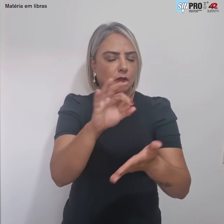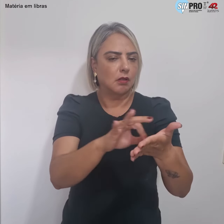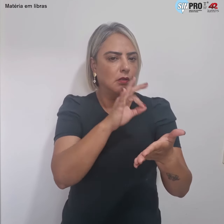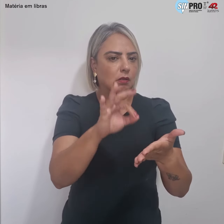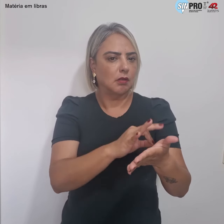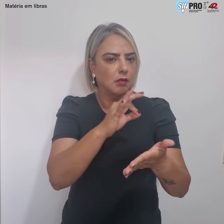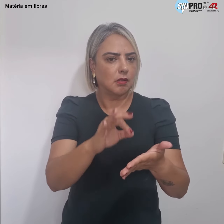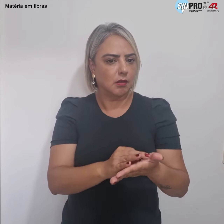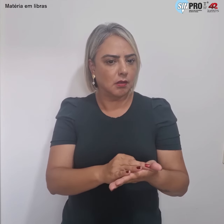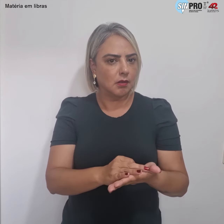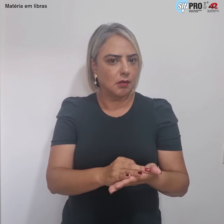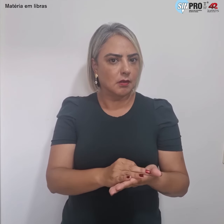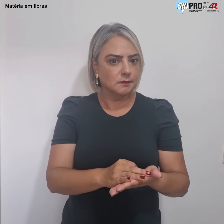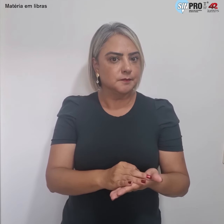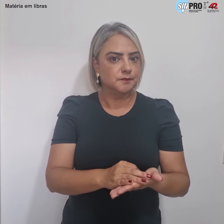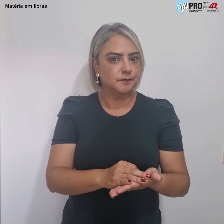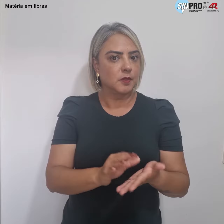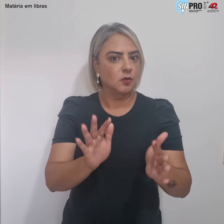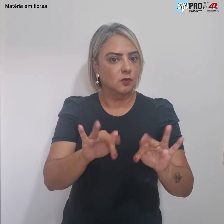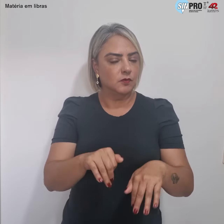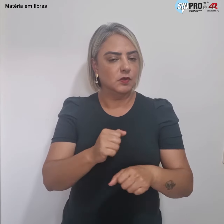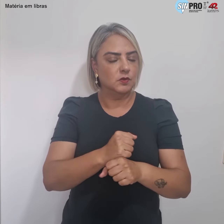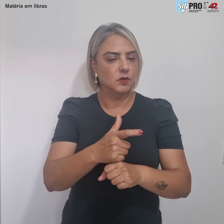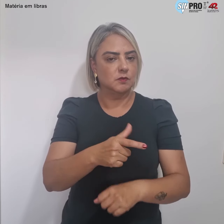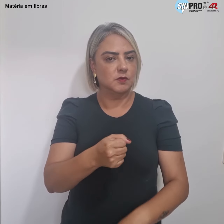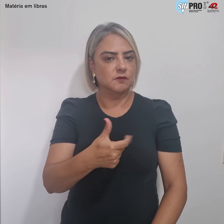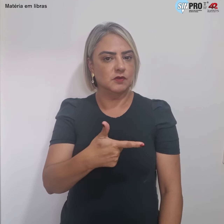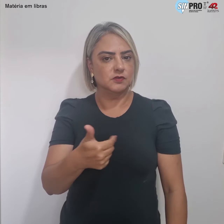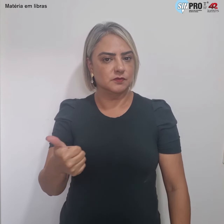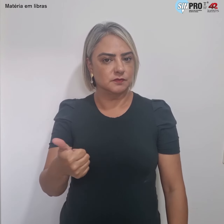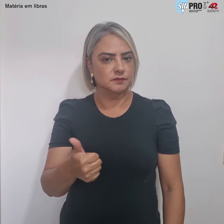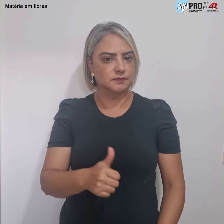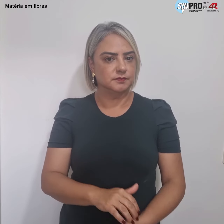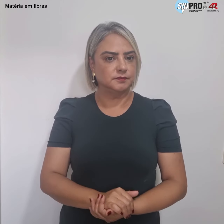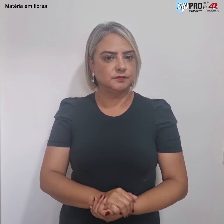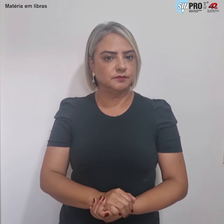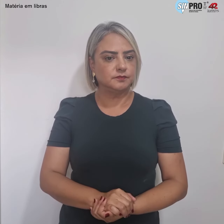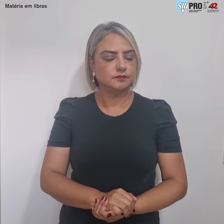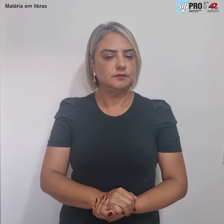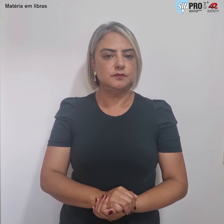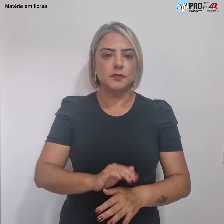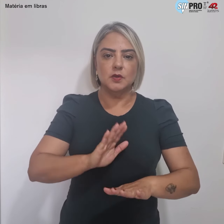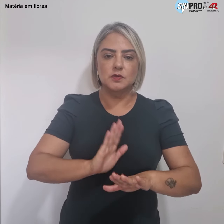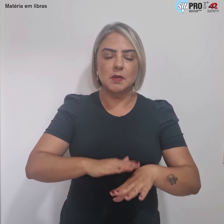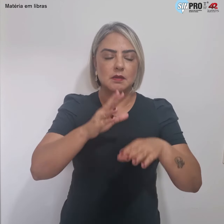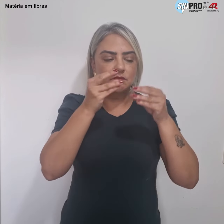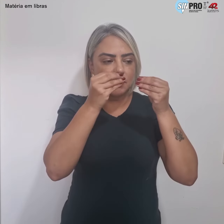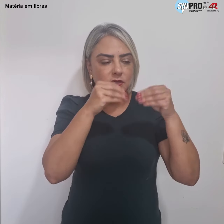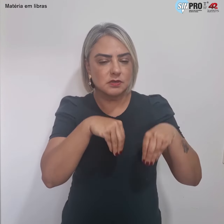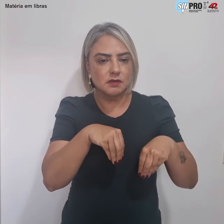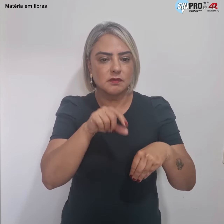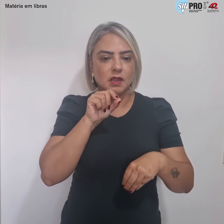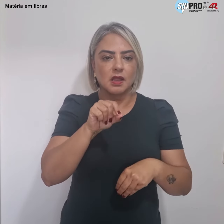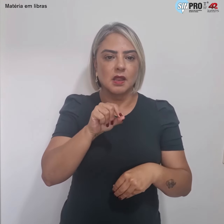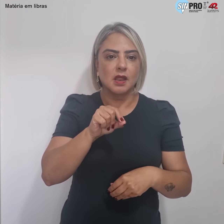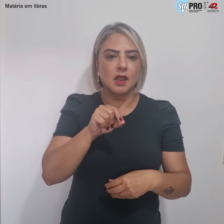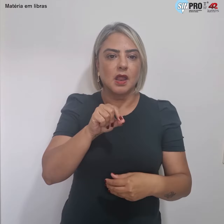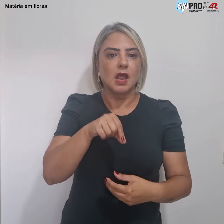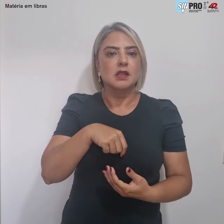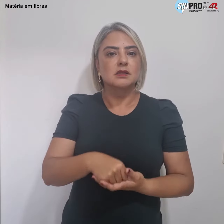efetuaram sua pré-matrícula no final de 2021. Os mais prejudicados serão os centros de ensino